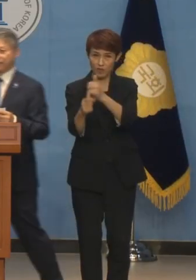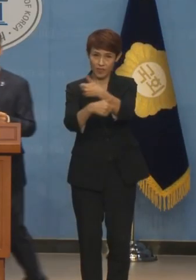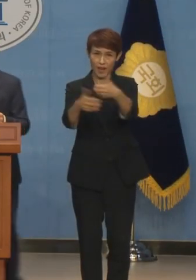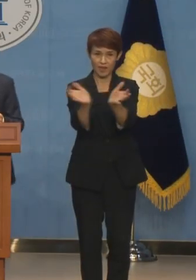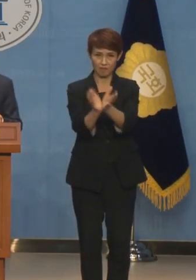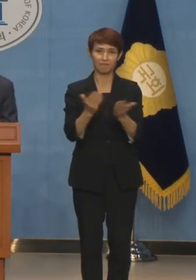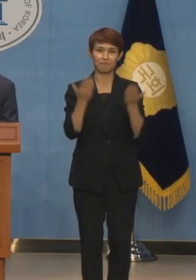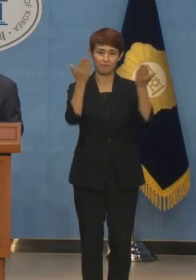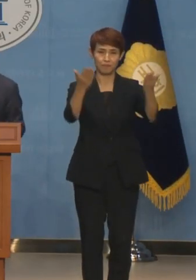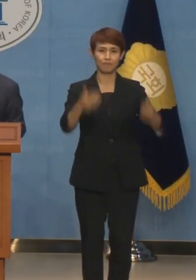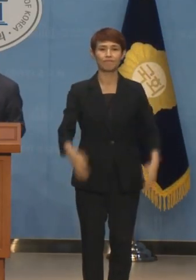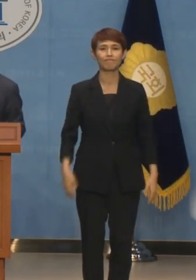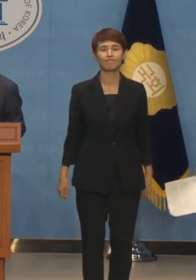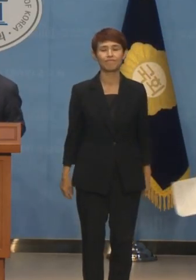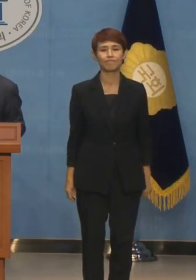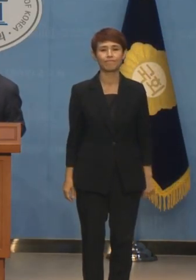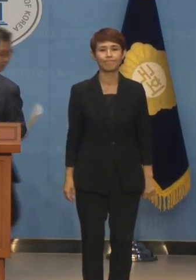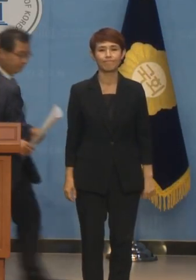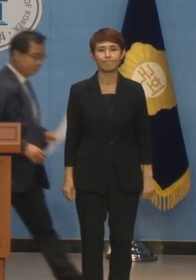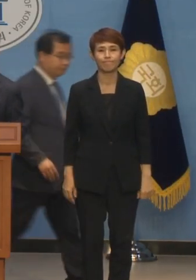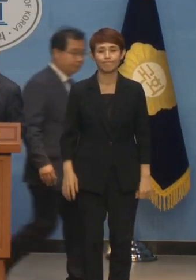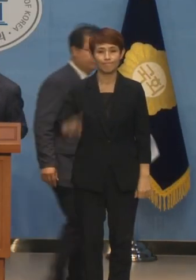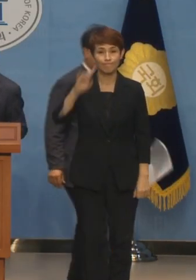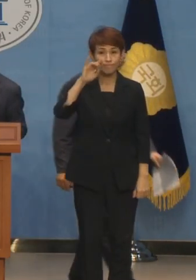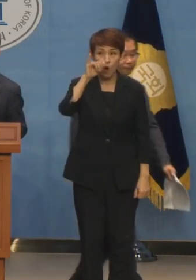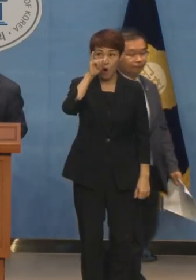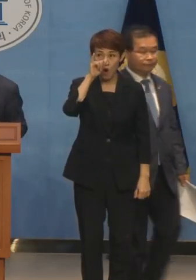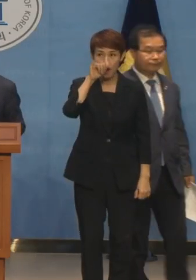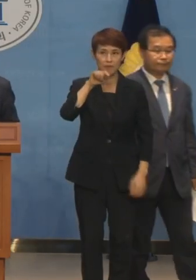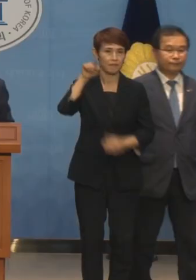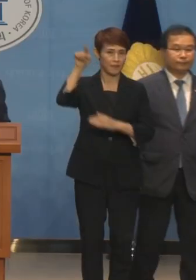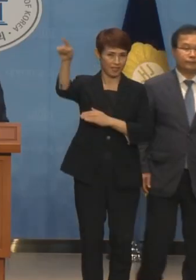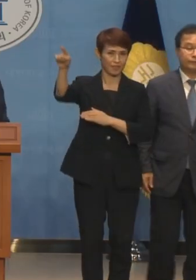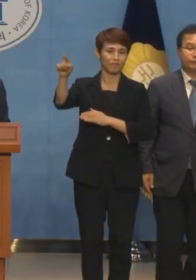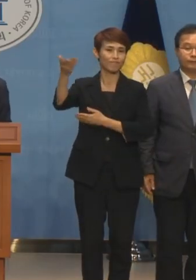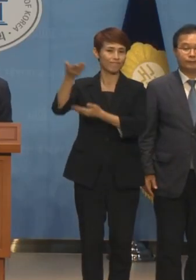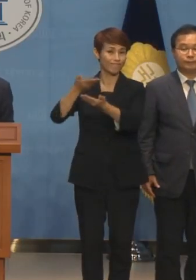예, 마치겠습니다. 혹시 더 궁금하신 게 있으면 밖에서